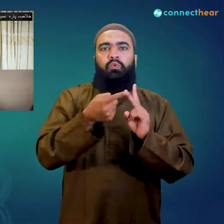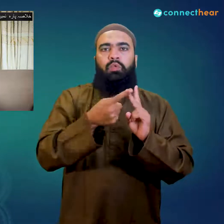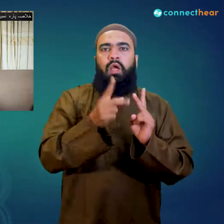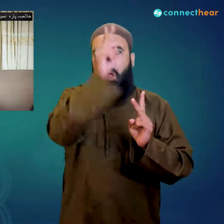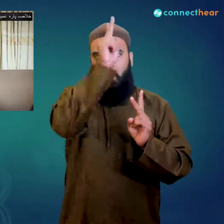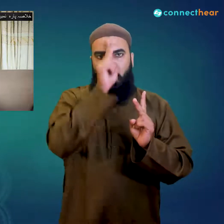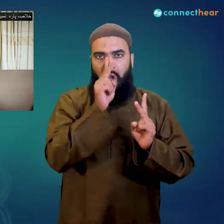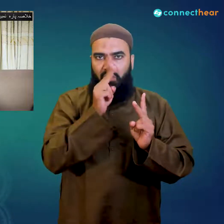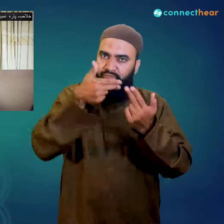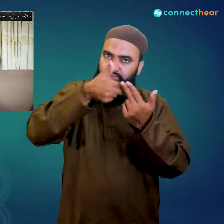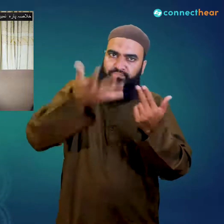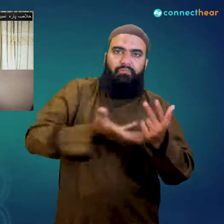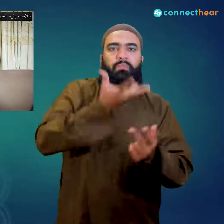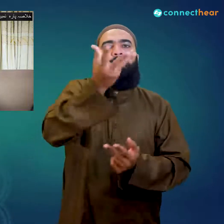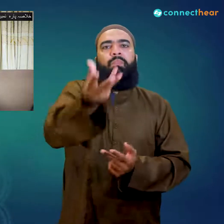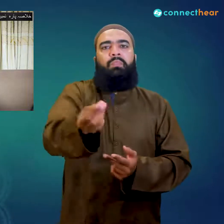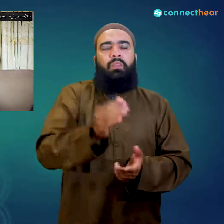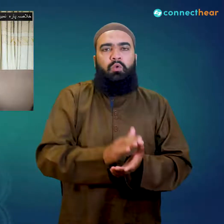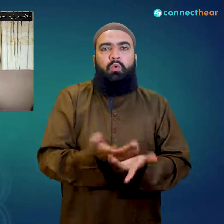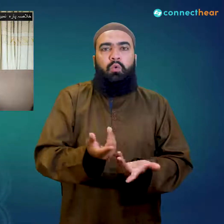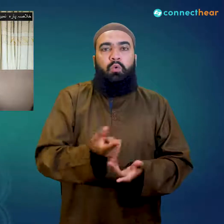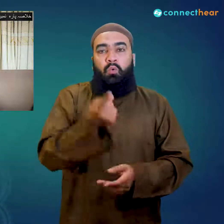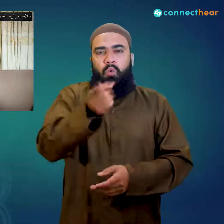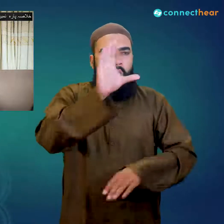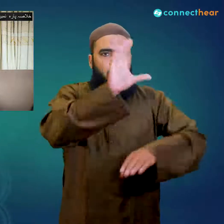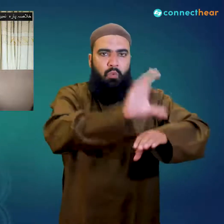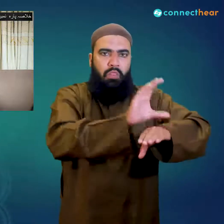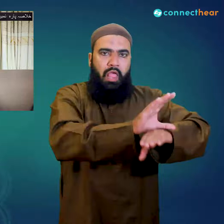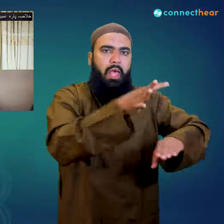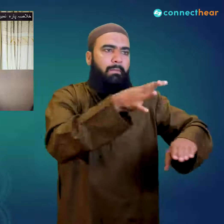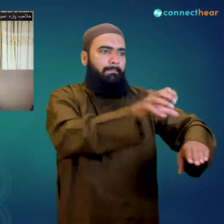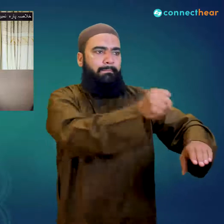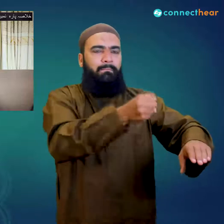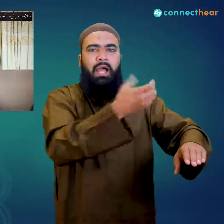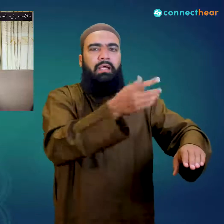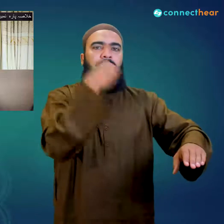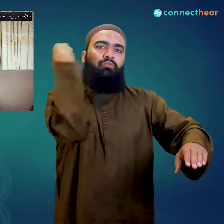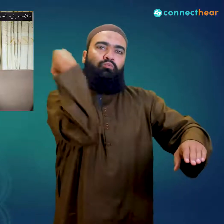گئیں کہ وہ ان لوگوں نے حق کو چھوڑ دیا، قبول نہیں کیا،